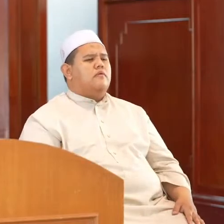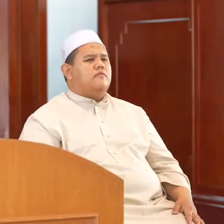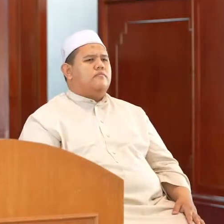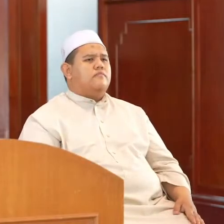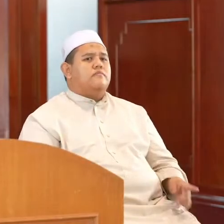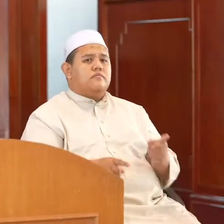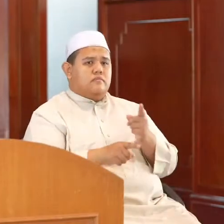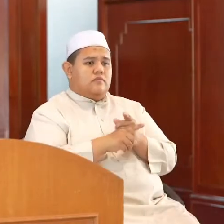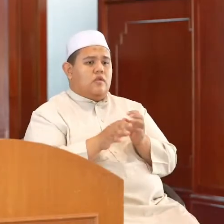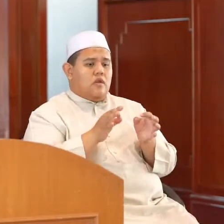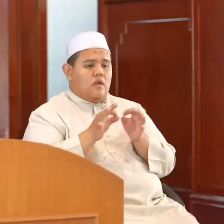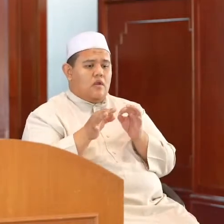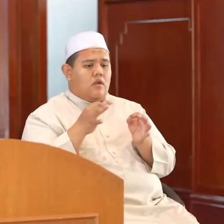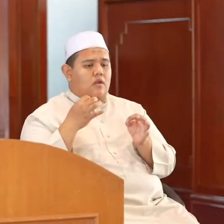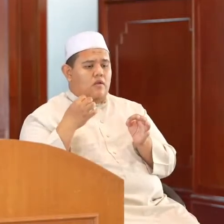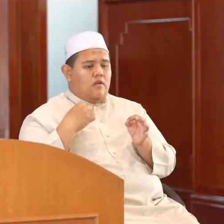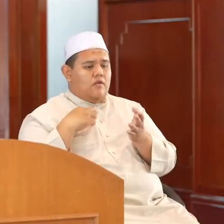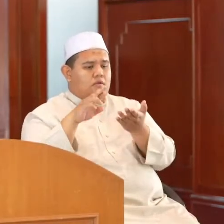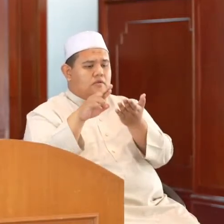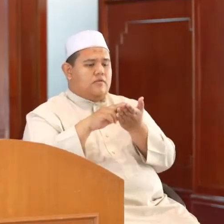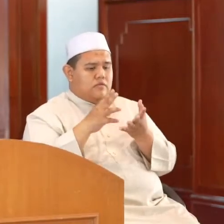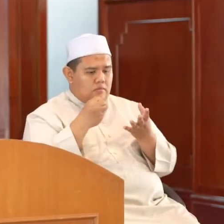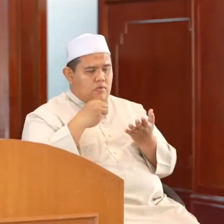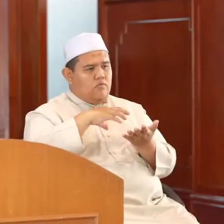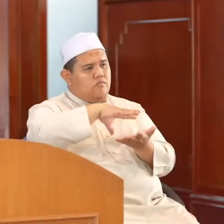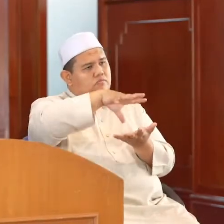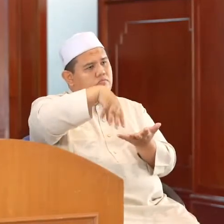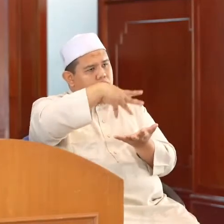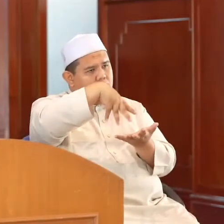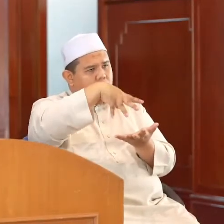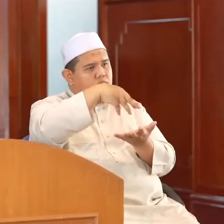Yalah, kalau ada rezeki nak beli mesin basuh.